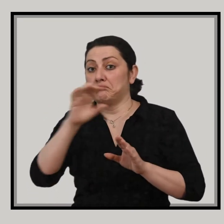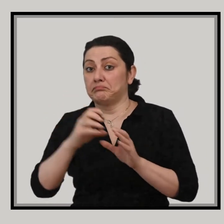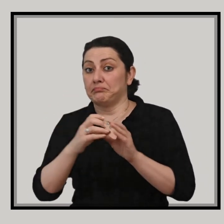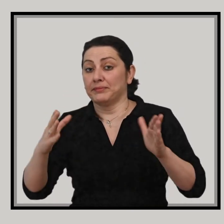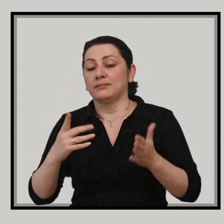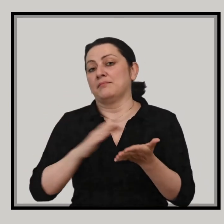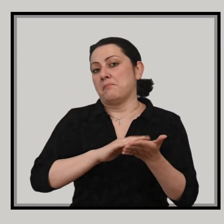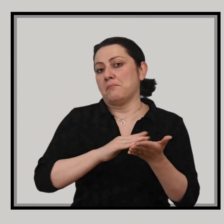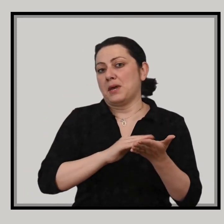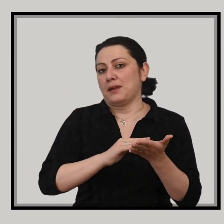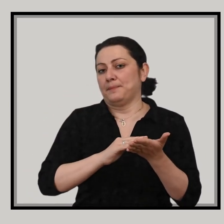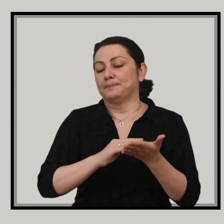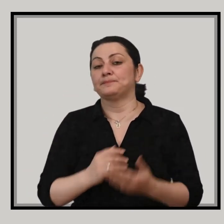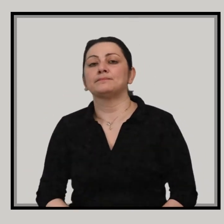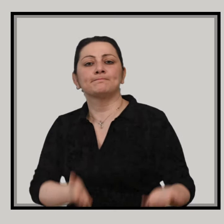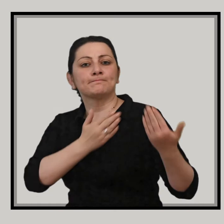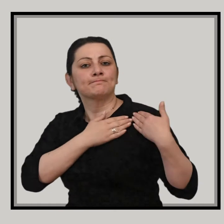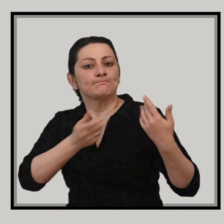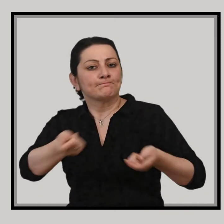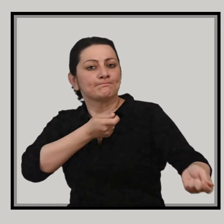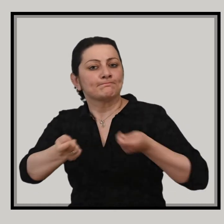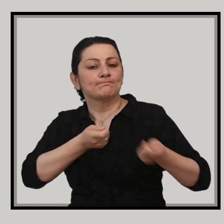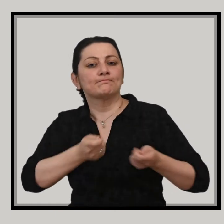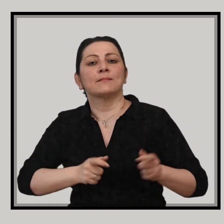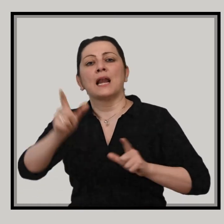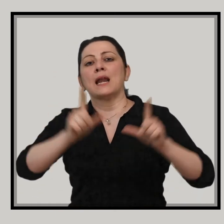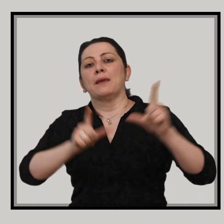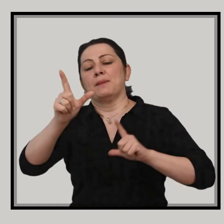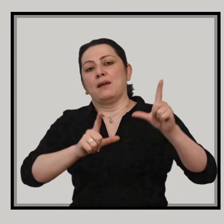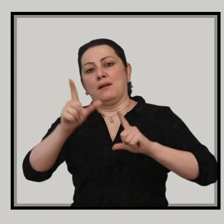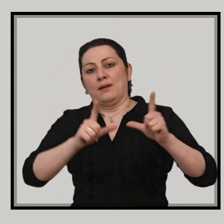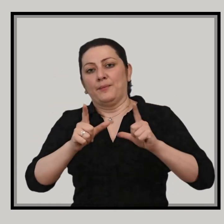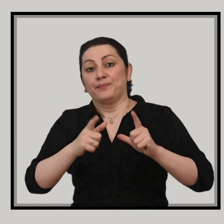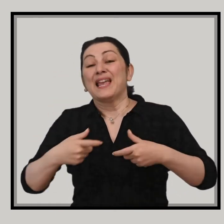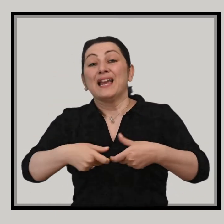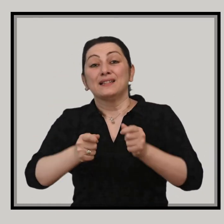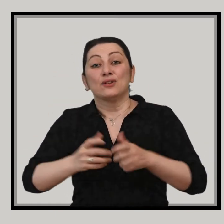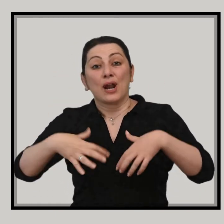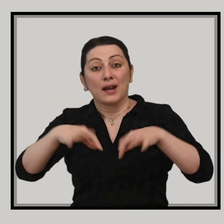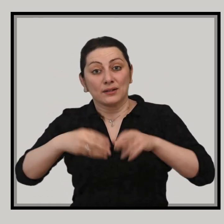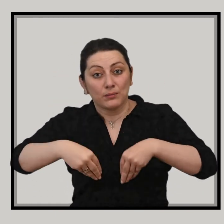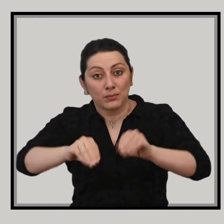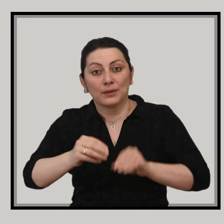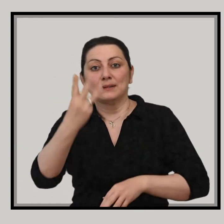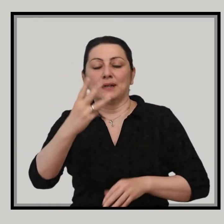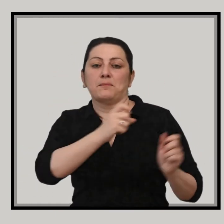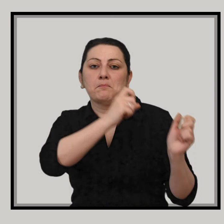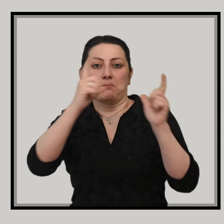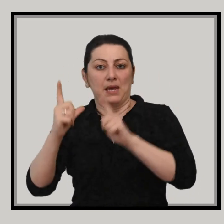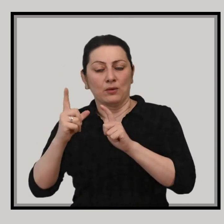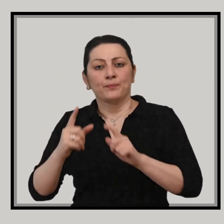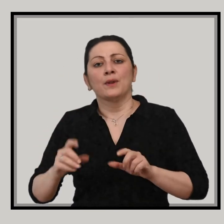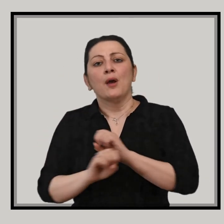γραφή Μπράιλ. Επιμέλεια συντονισμός υπηρεσιών προσβασιμότητας Liminal. Προπόληση από 3 Μαΐου.